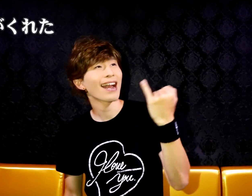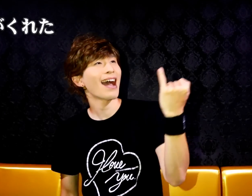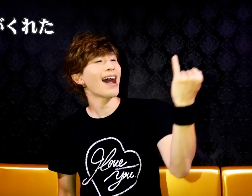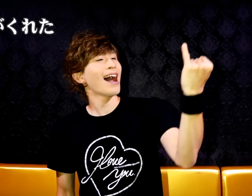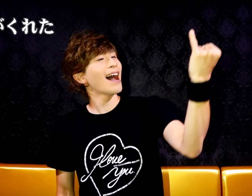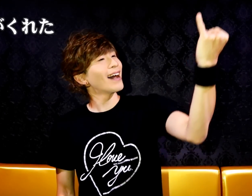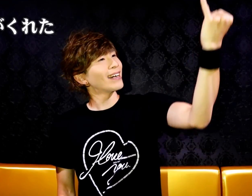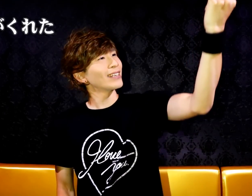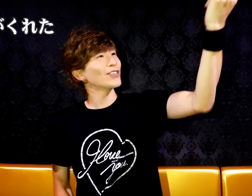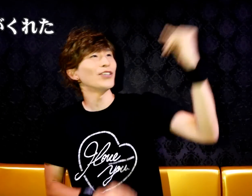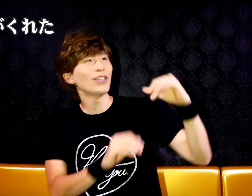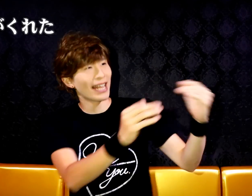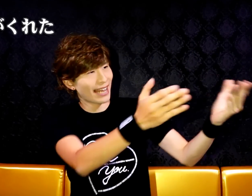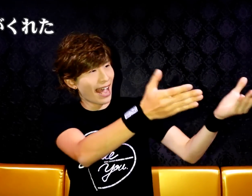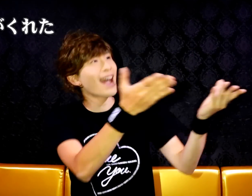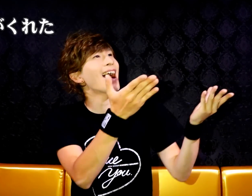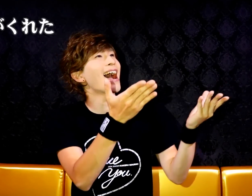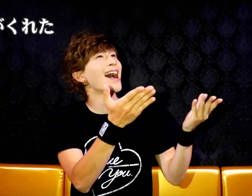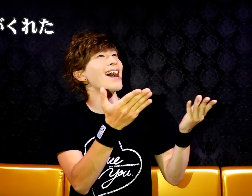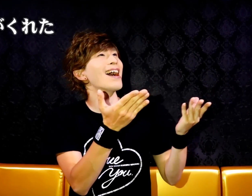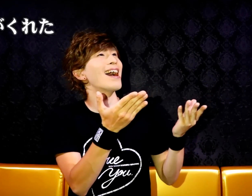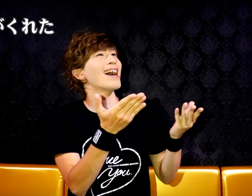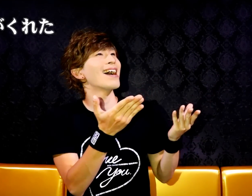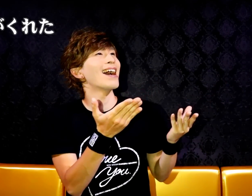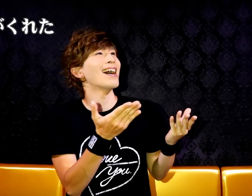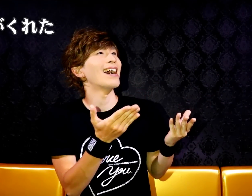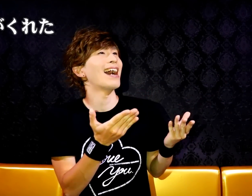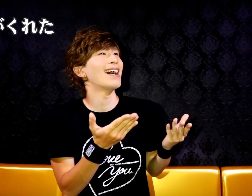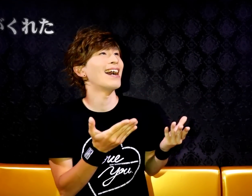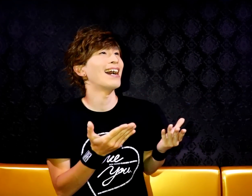母がくれた、